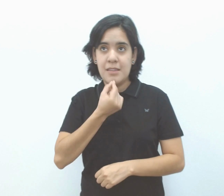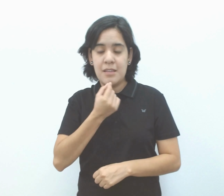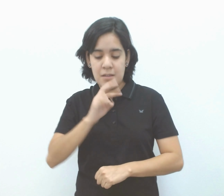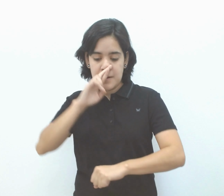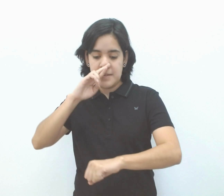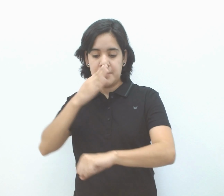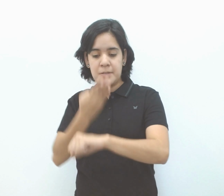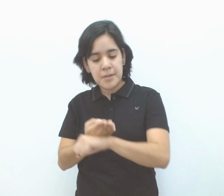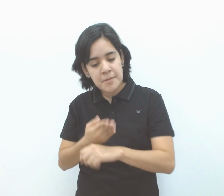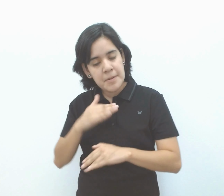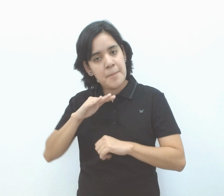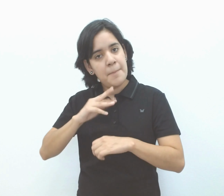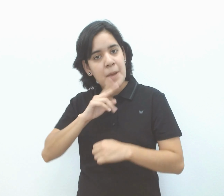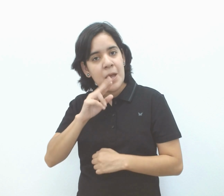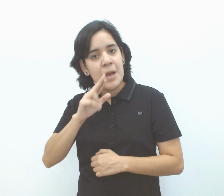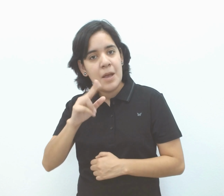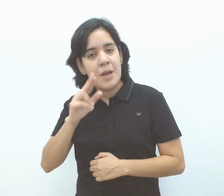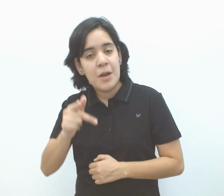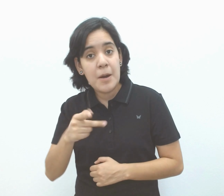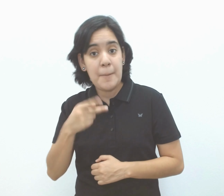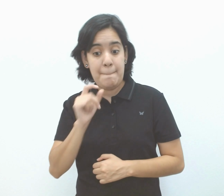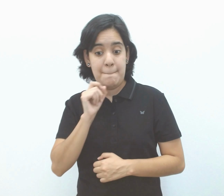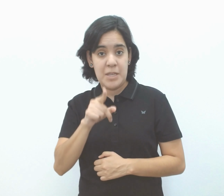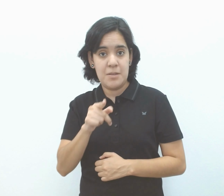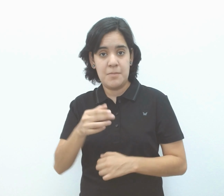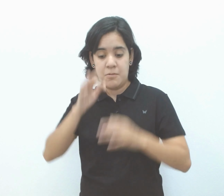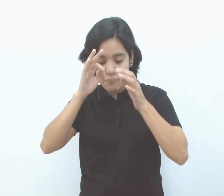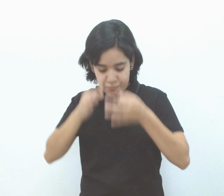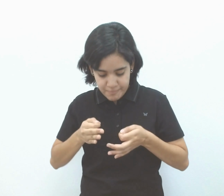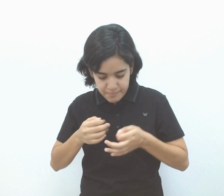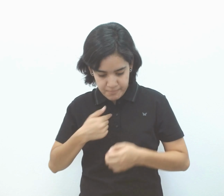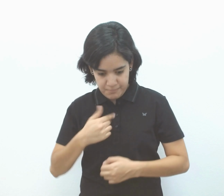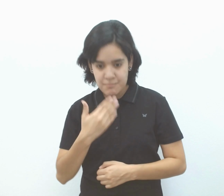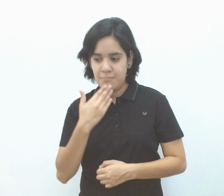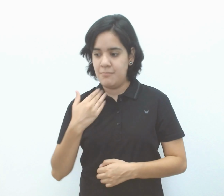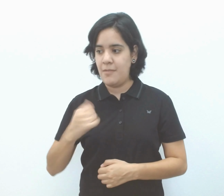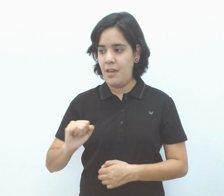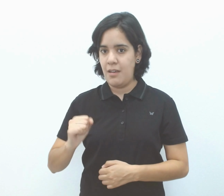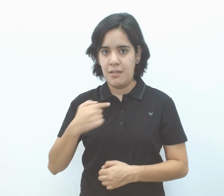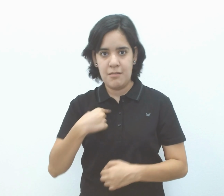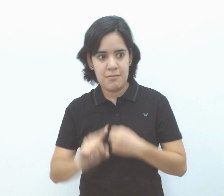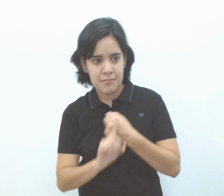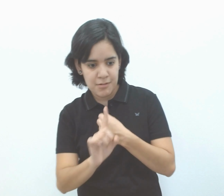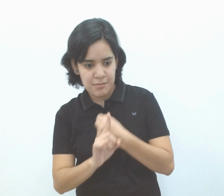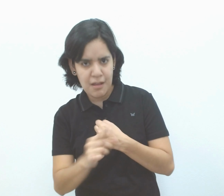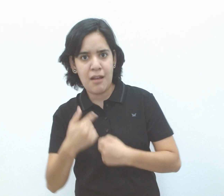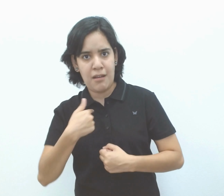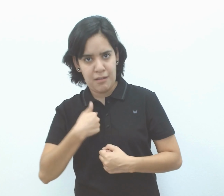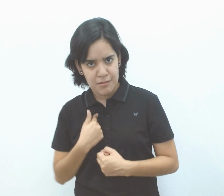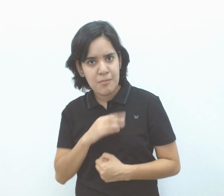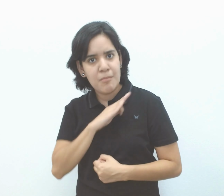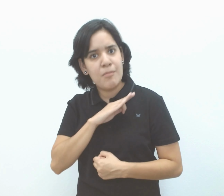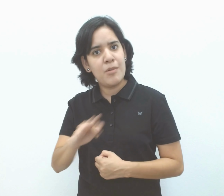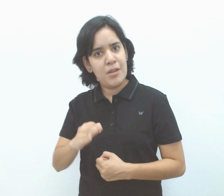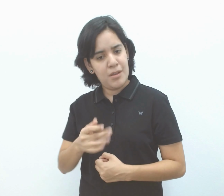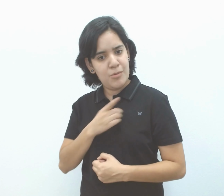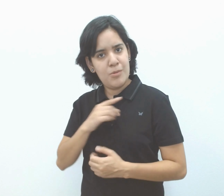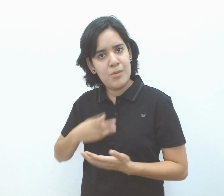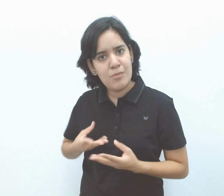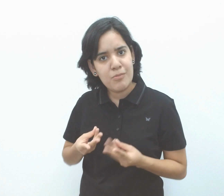responsabilidad, de verdad les estamos dando un sentido de capacidad maravilloso de saber que ellos tienen el poder de solucionar las cosas que suceden. Y me